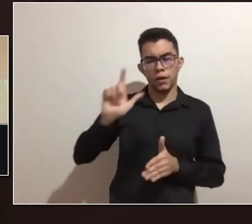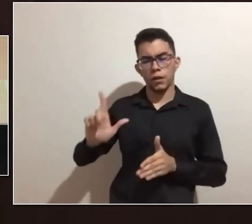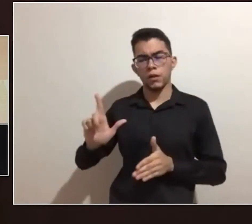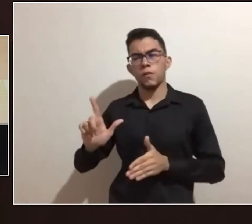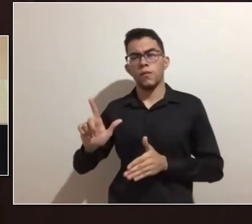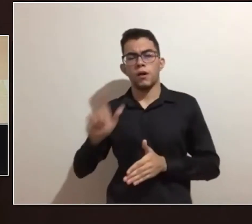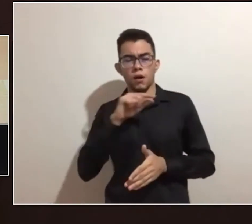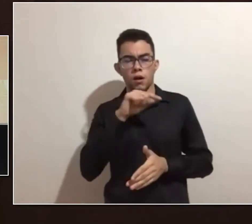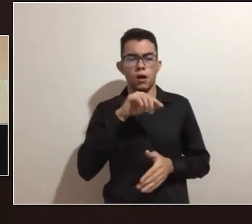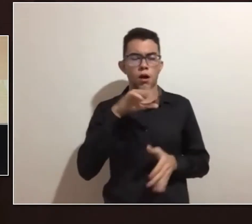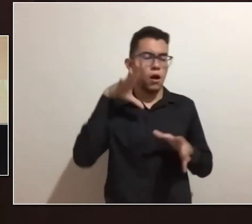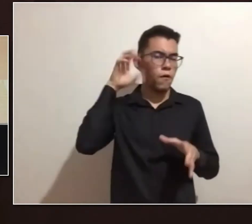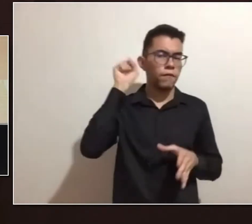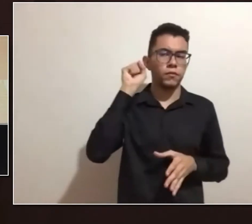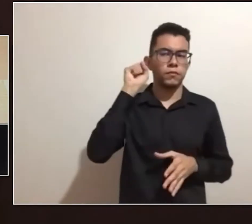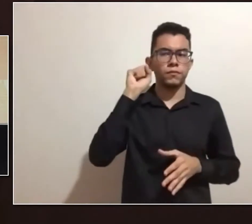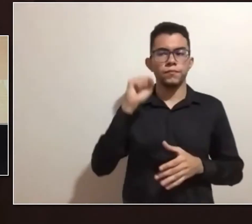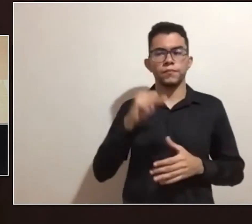11.